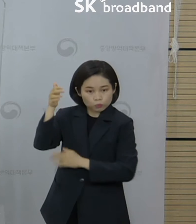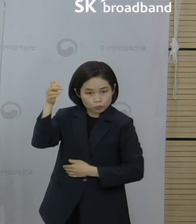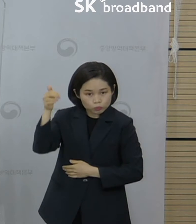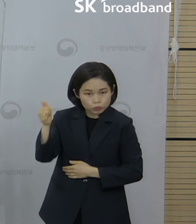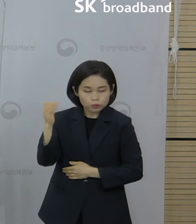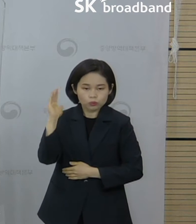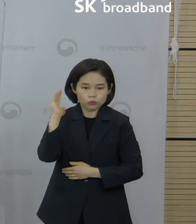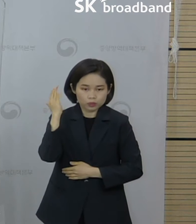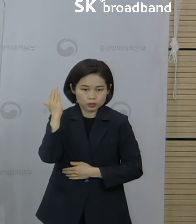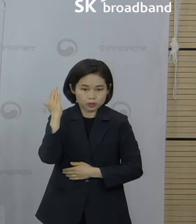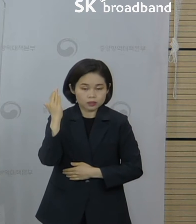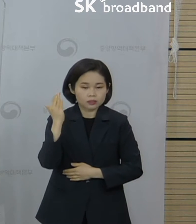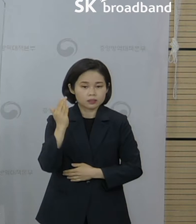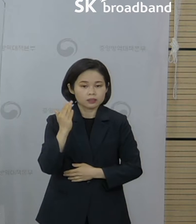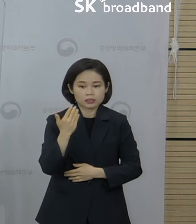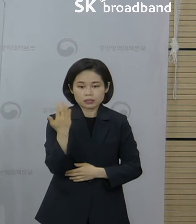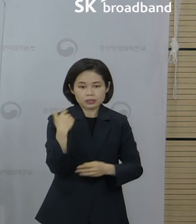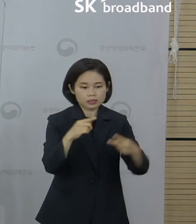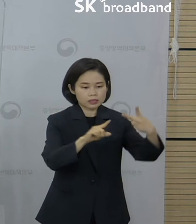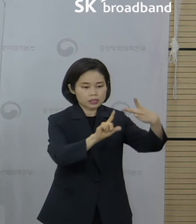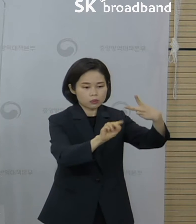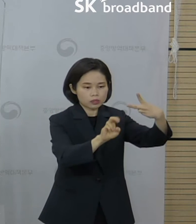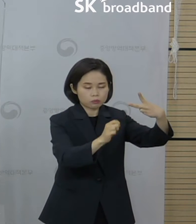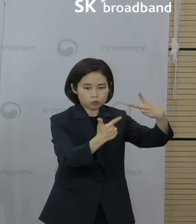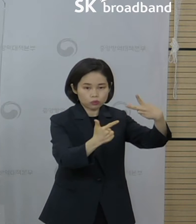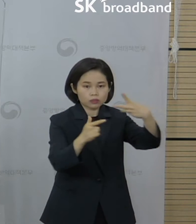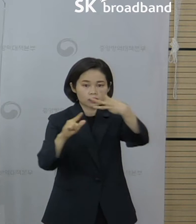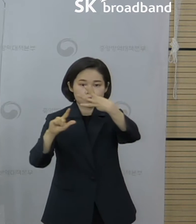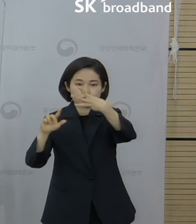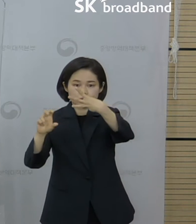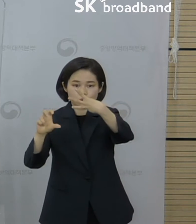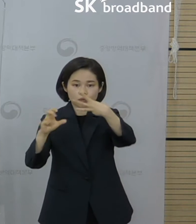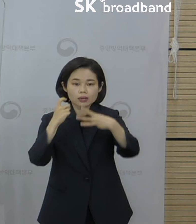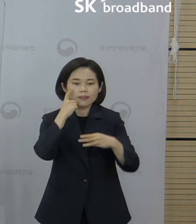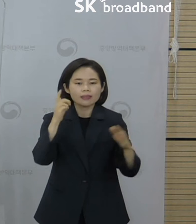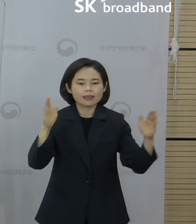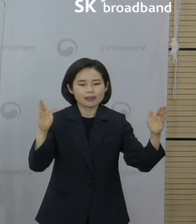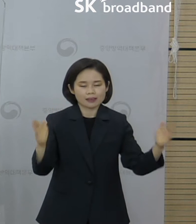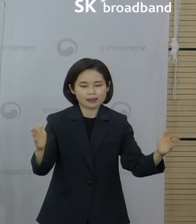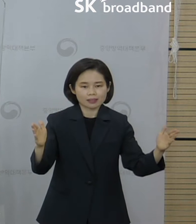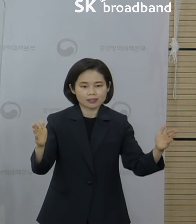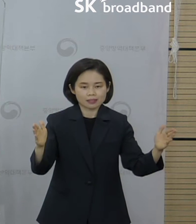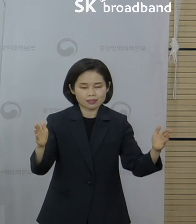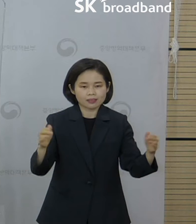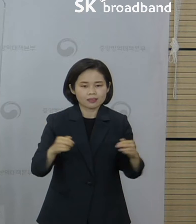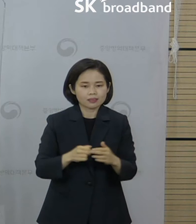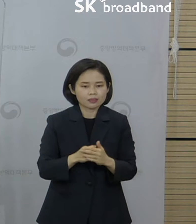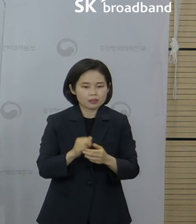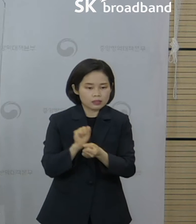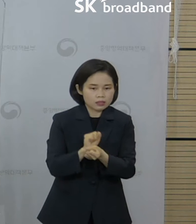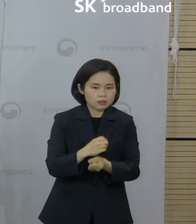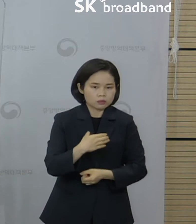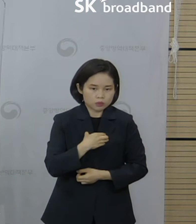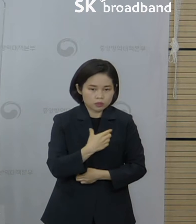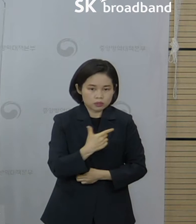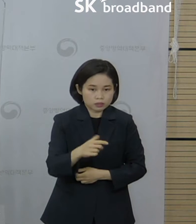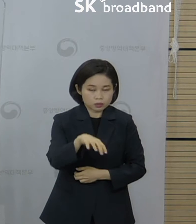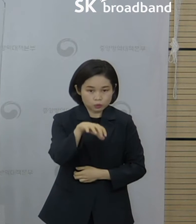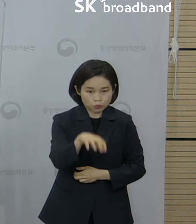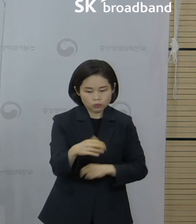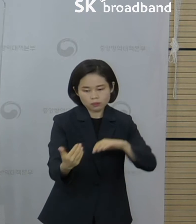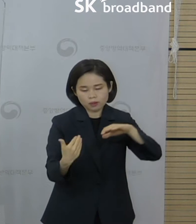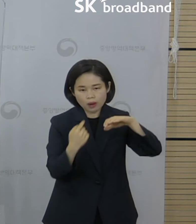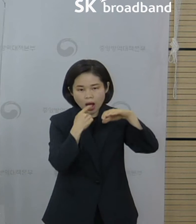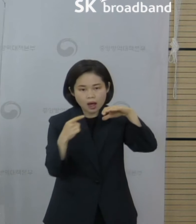중앙방역대책본부에서는 최근 지난 2월 26일부터 3월 25일까지 한 달간 각종 취약시설에 대한